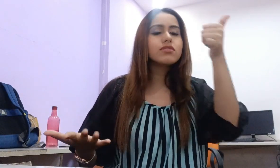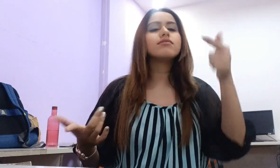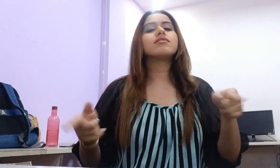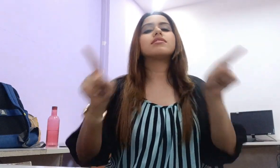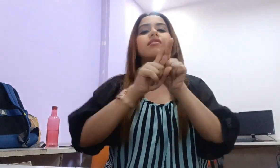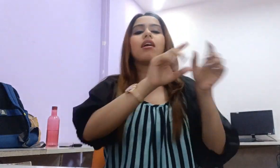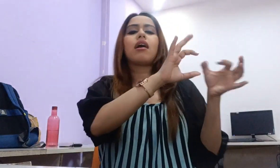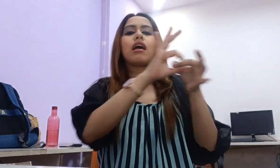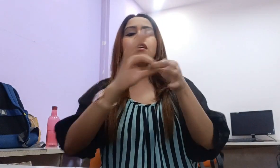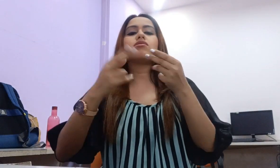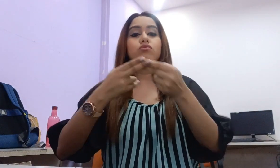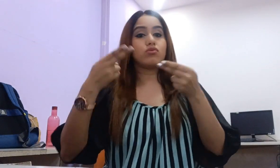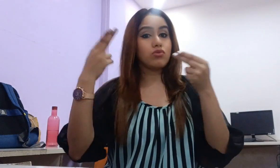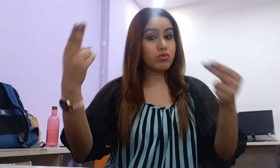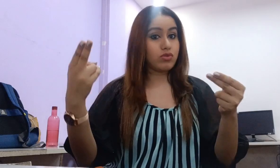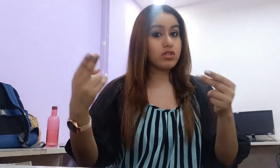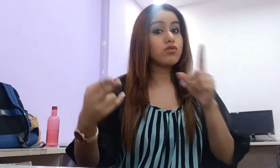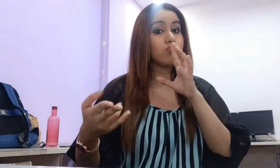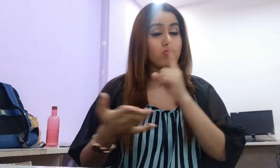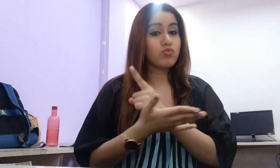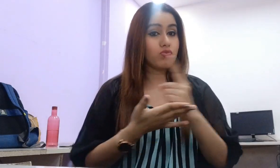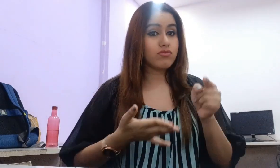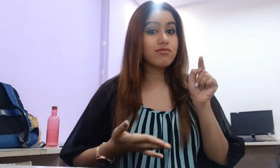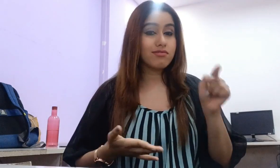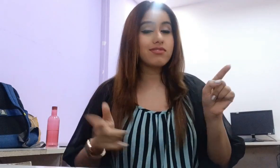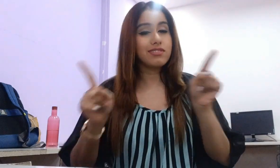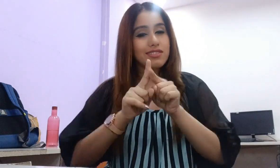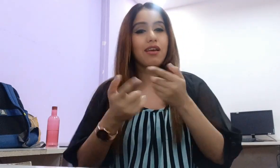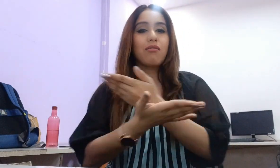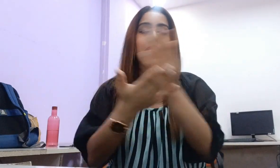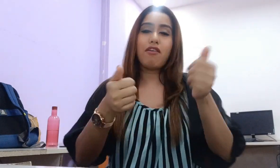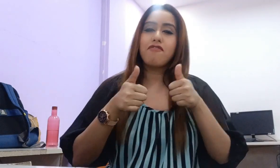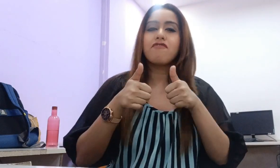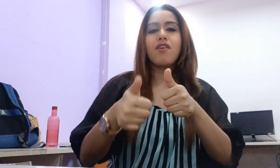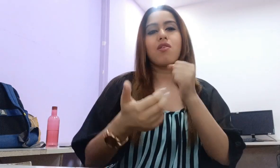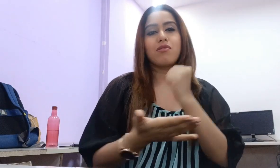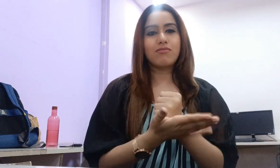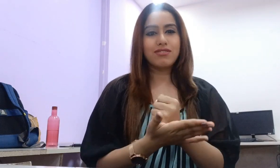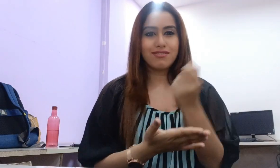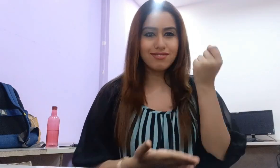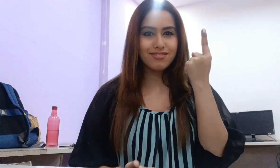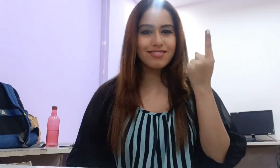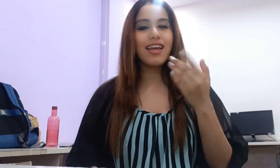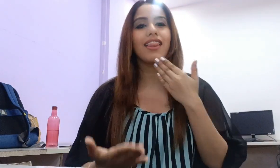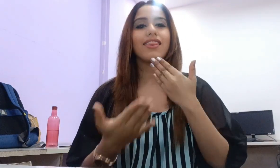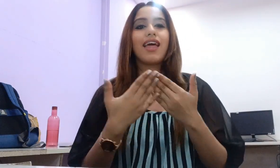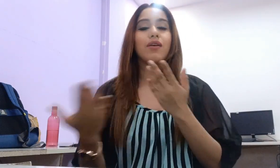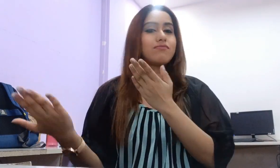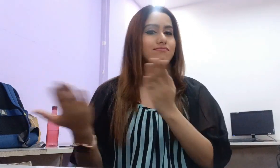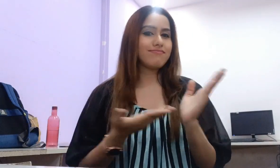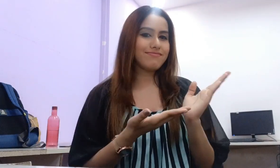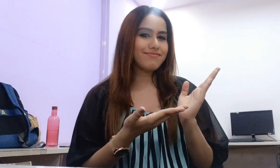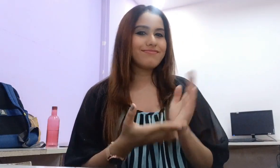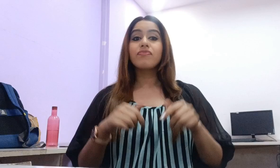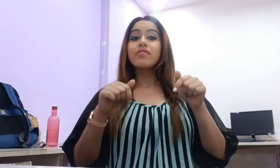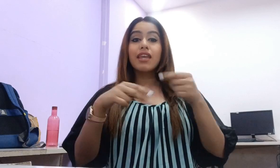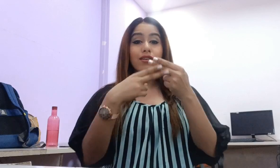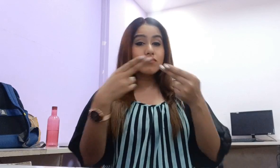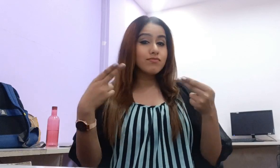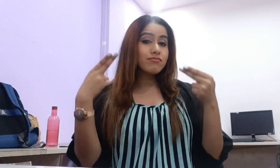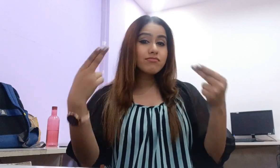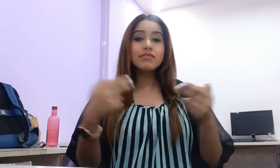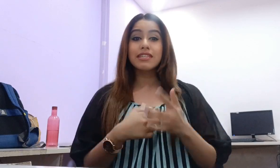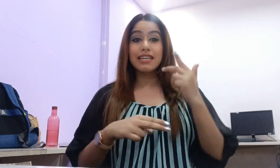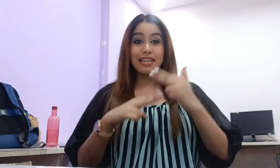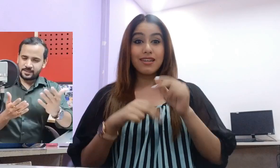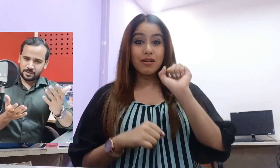रहना लाइफ में, और कैसे पॉजिटिव रहकर अपने आसपास के लोगों को भी आप मदद कर सकते हैं, तो उसके रिलेटेड मैंने शॉर्ट वीडियोस बना रही हूँ। तो